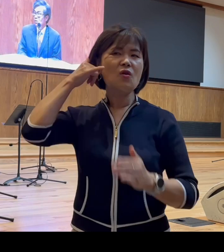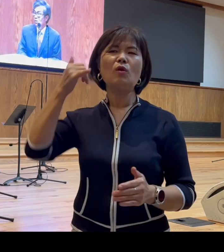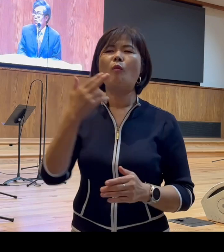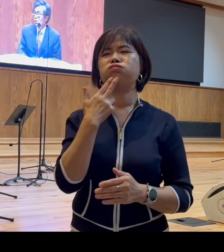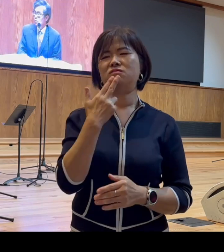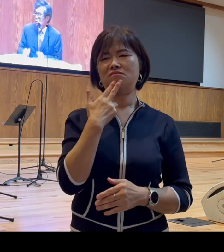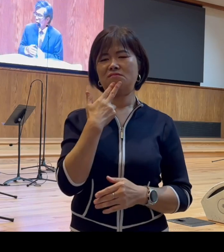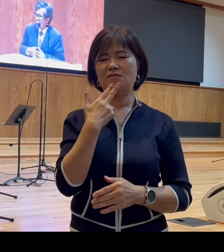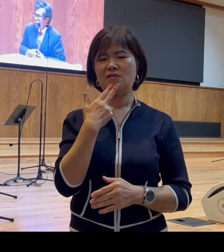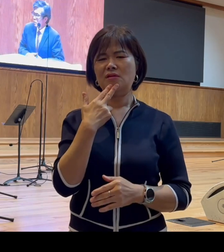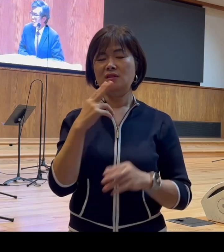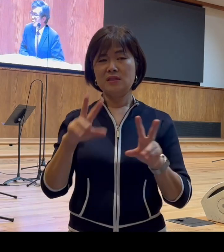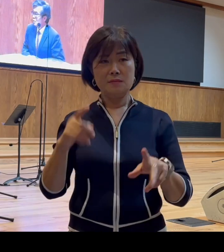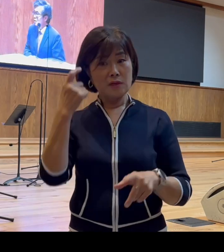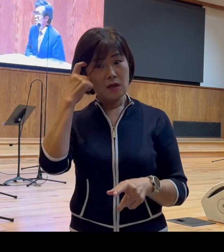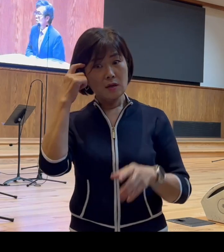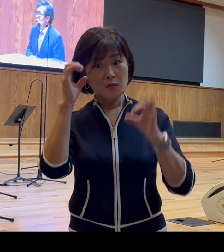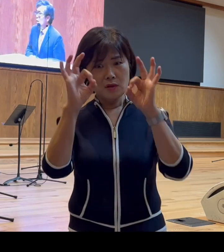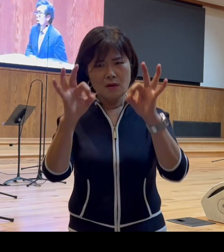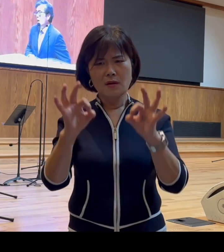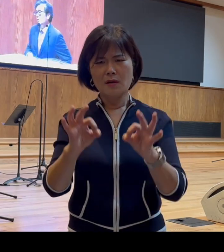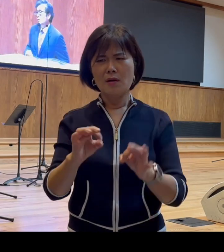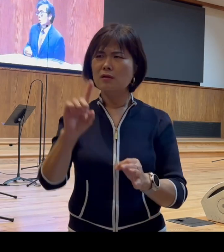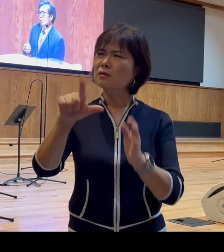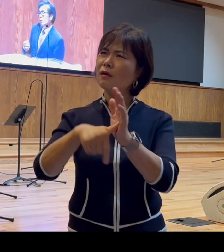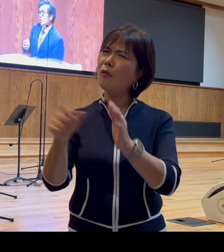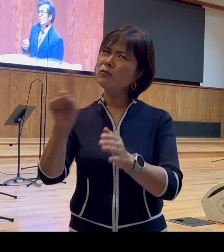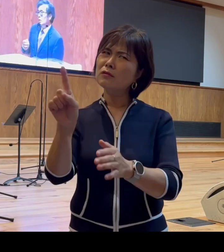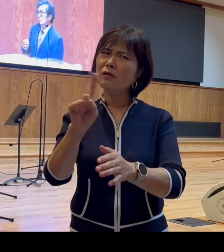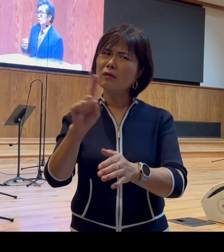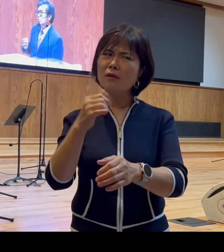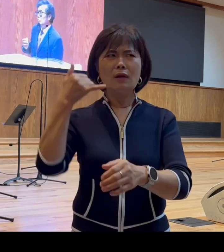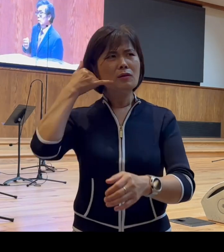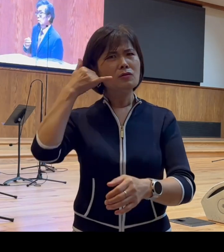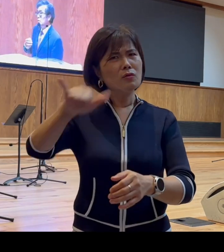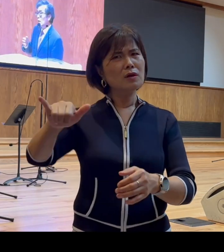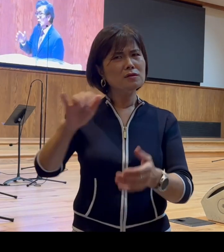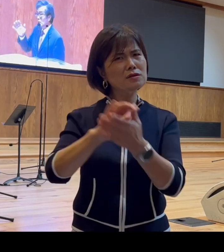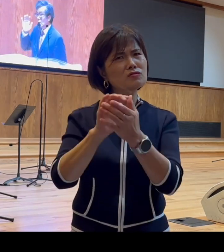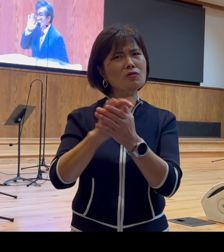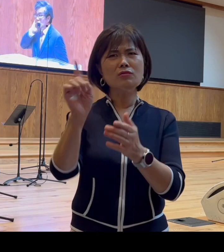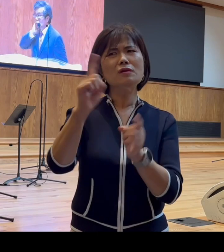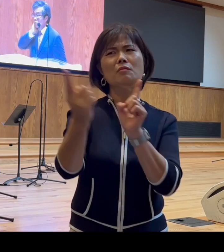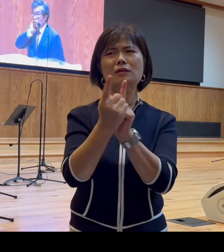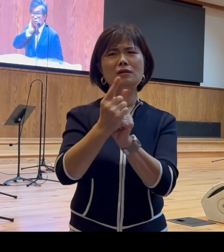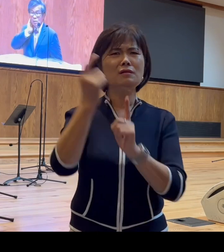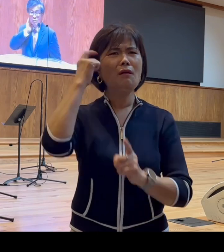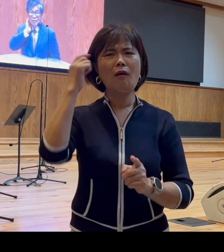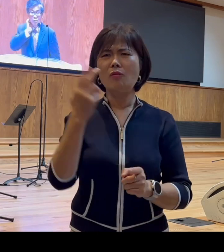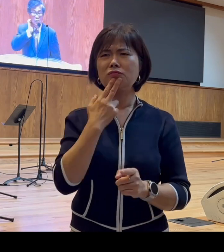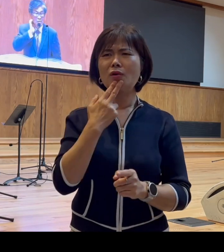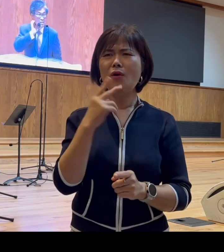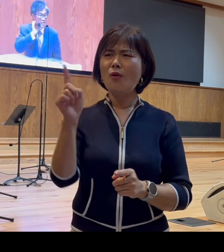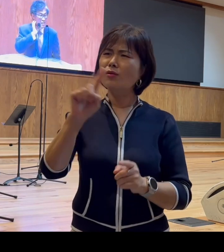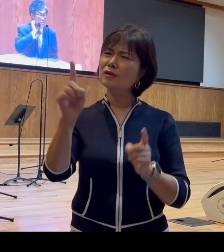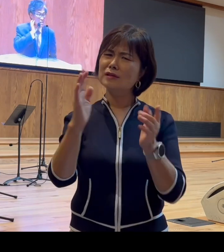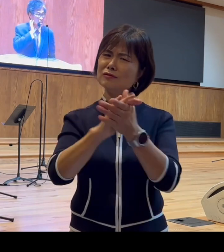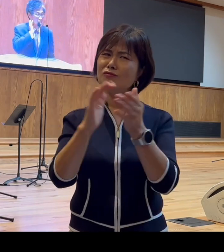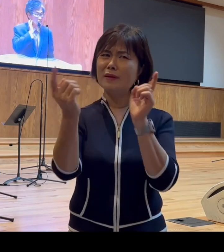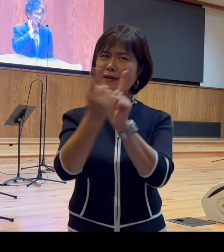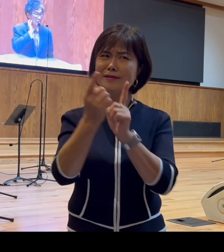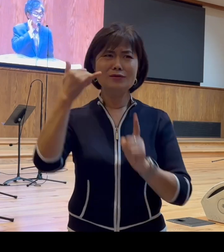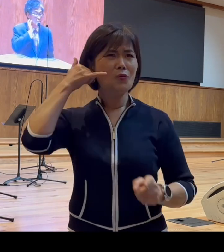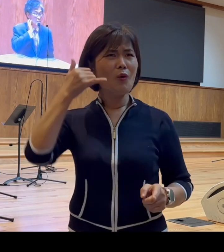없었어요. 근데 지금 가만히 생각해 보니까 그때 어떻게 연락해서 친구를 만났지 생각이 잘 안 나는 거예요. 여러분 생각나세요?